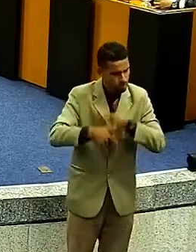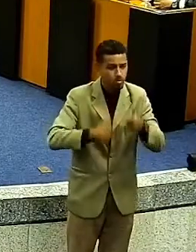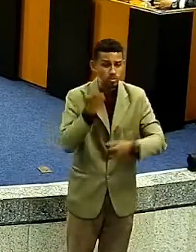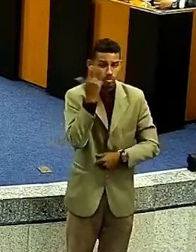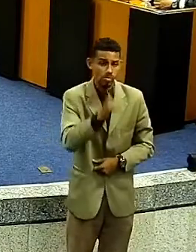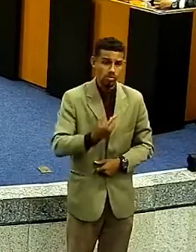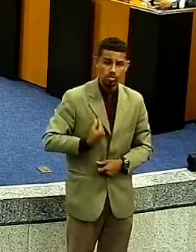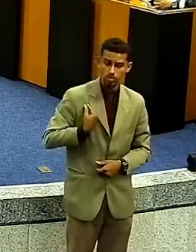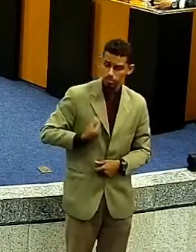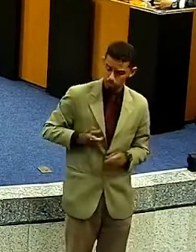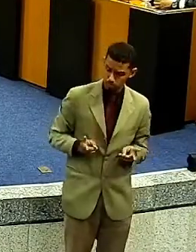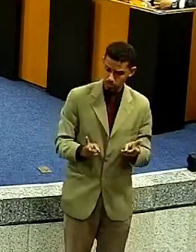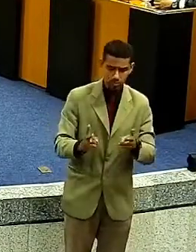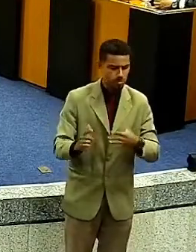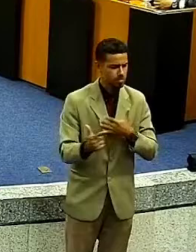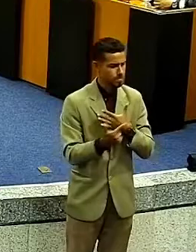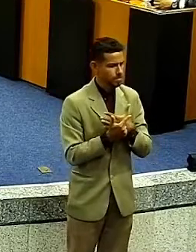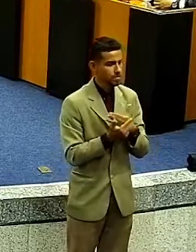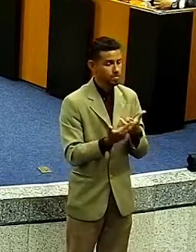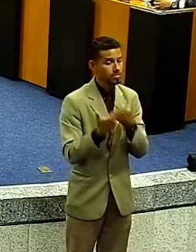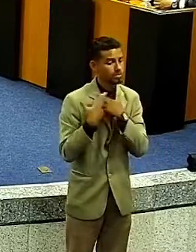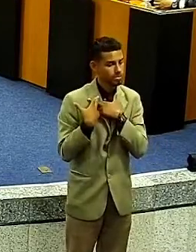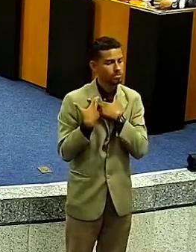Estamos fazendo um grande